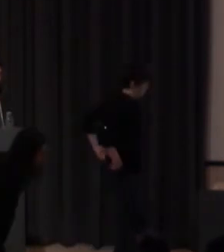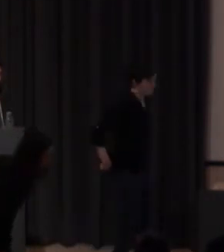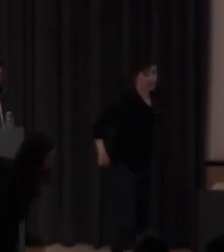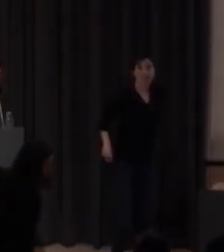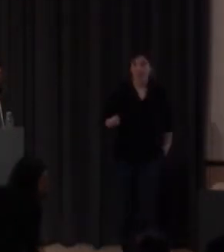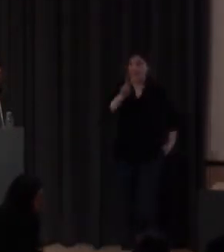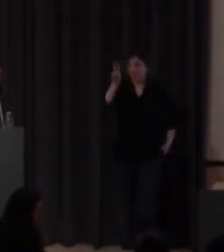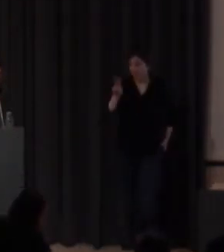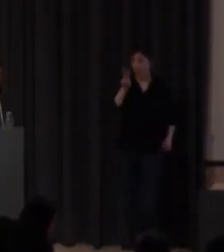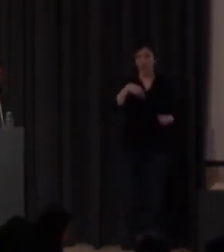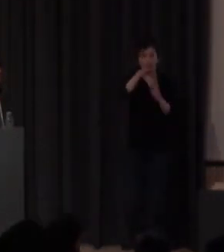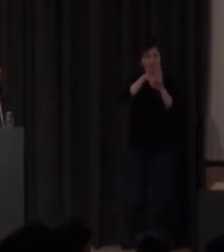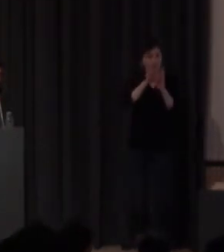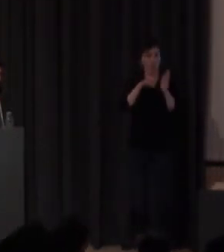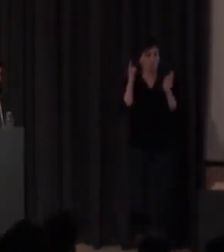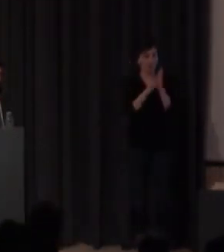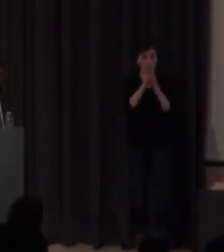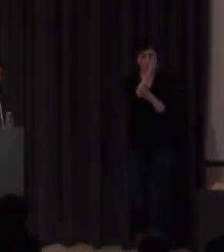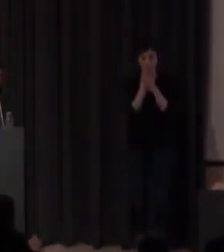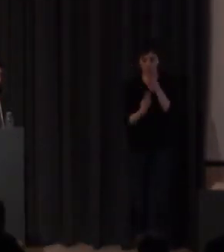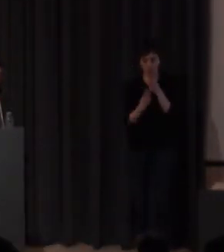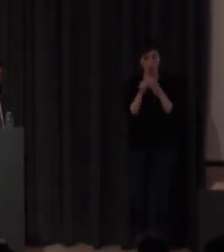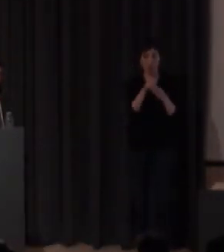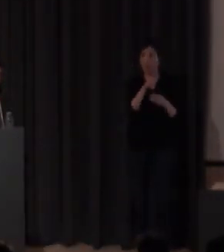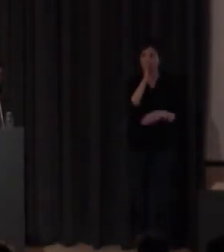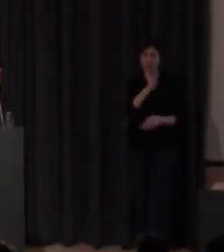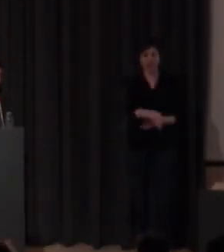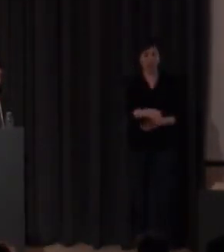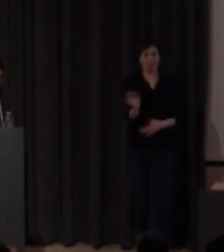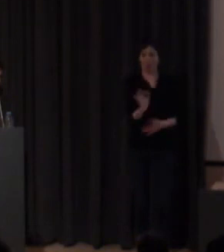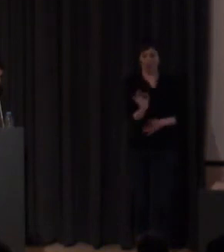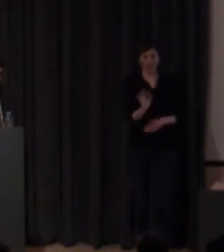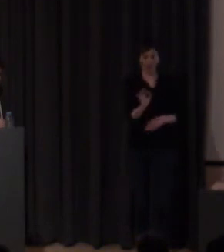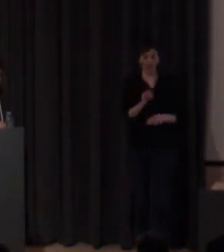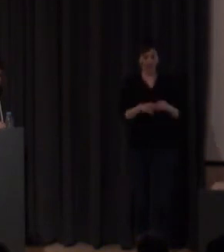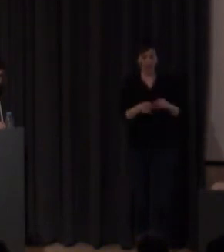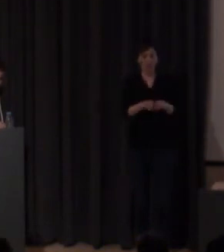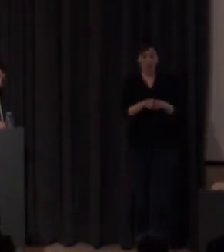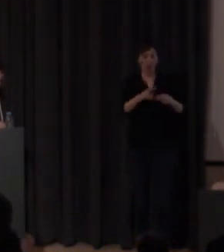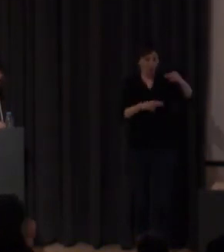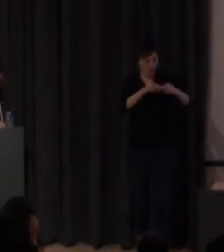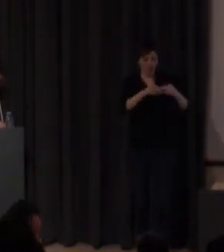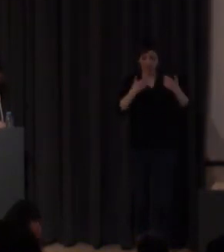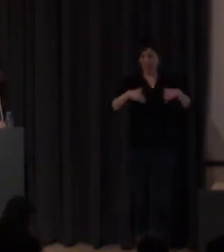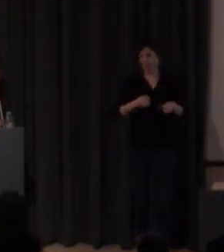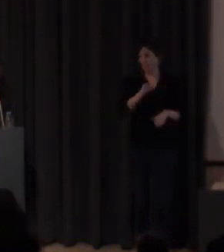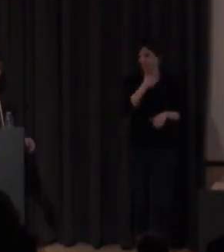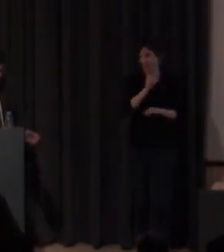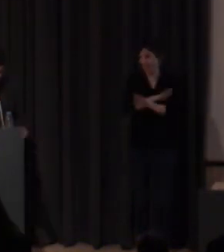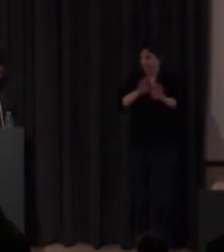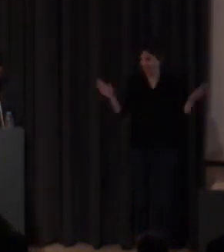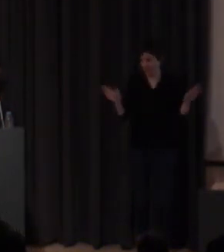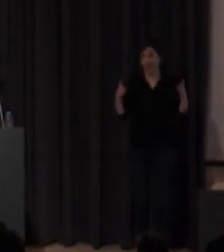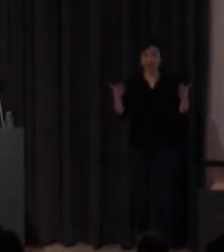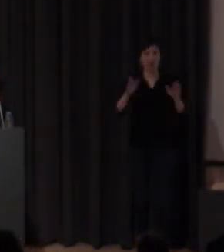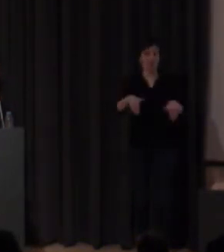sí que lo que hicimos fue partir de cero como no había nada entonces tuvimos la posibilidad la gran oportunidad de decir bueno